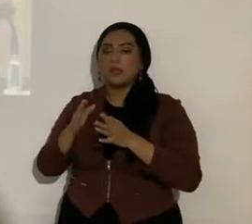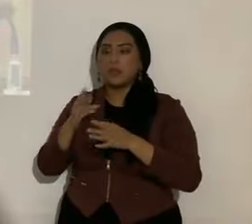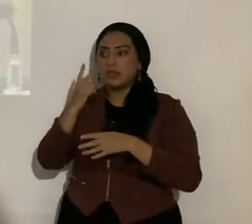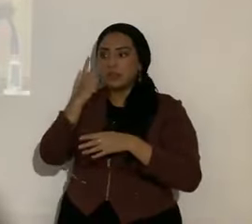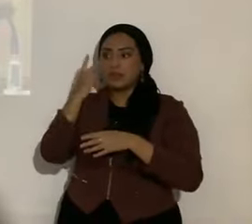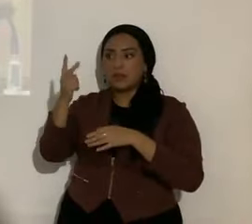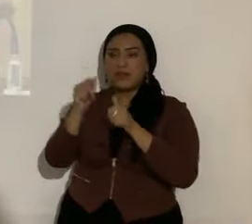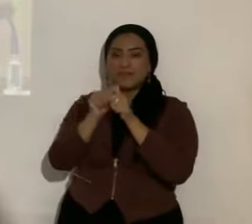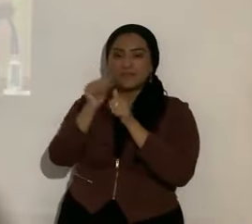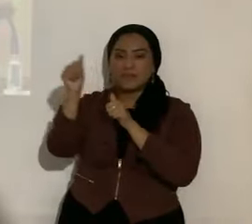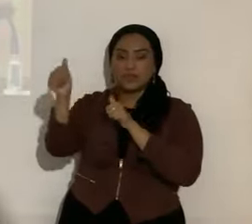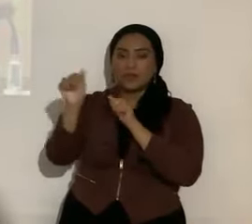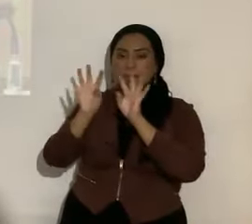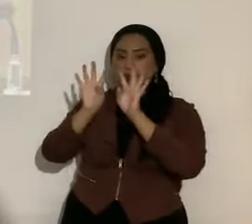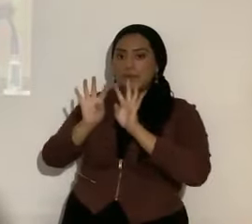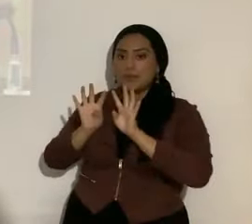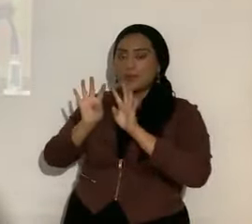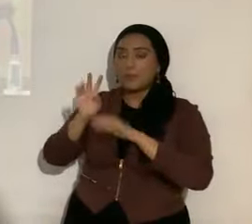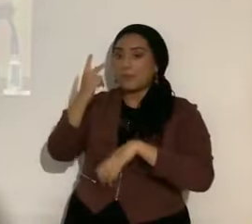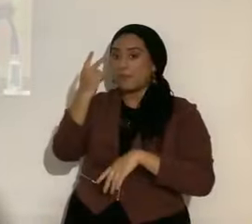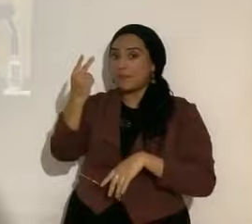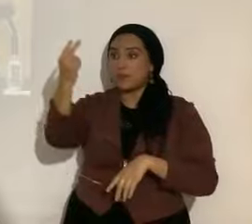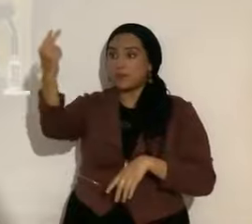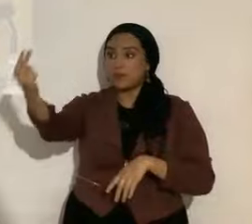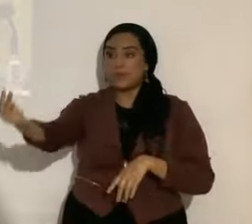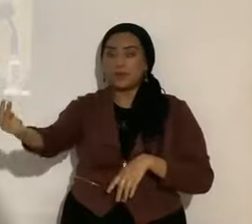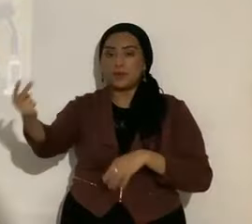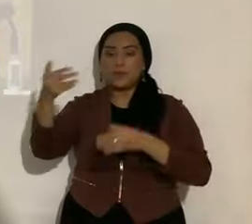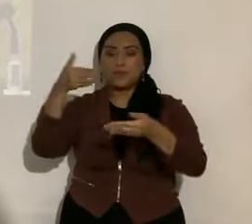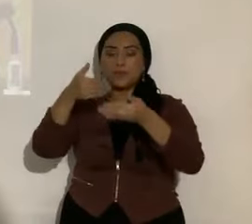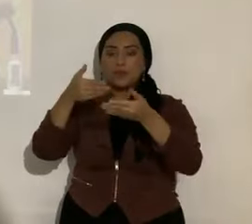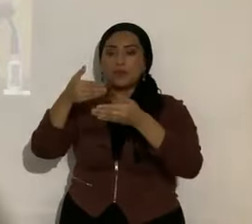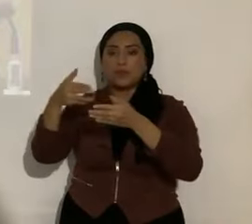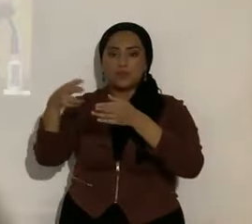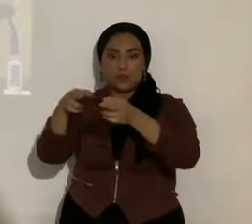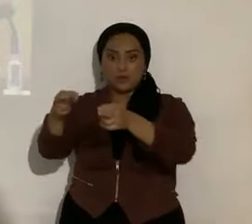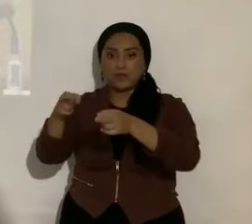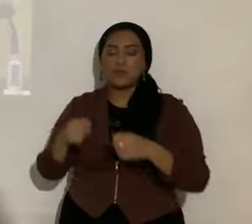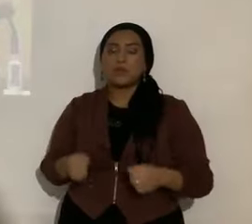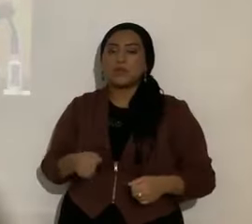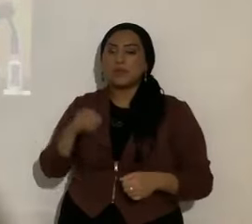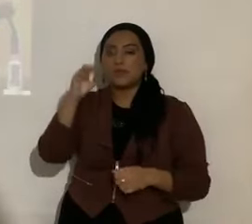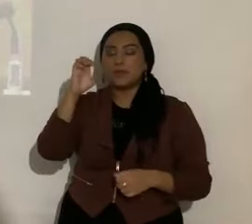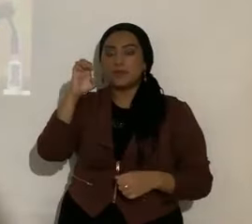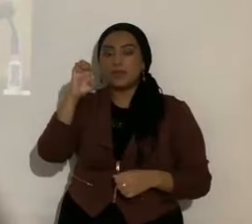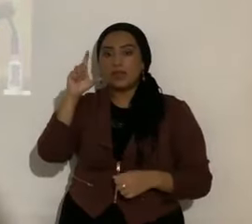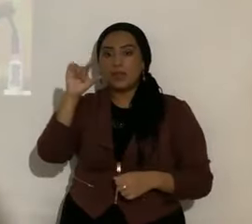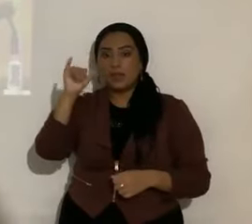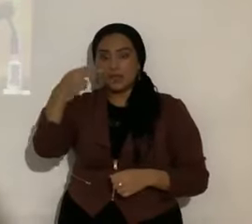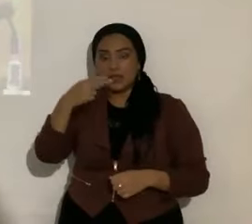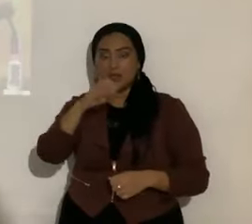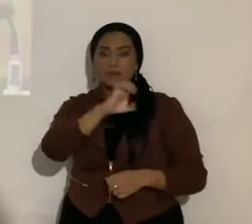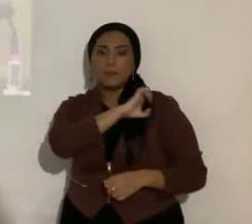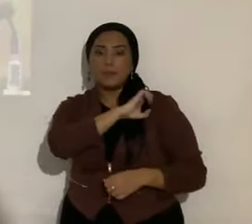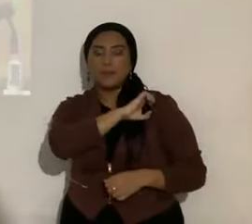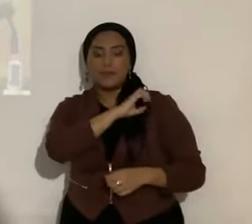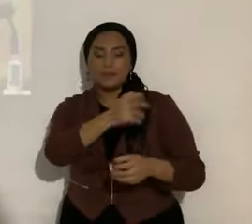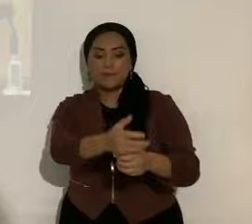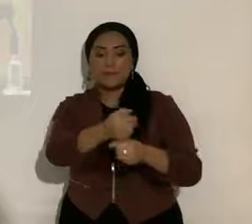lejos, y ellos dos se pararon junto al Jordán. Tomando entonces Elías su